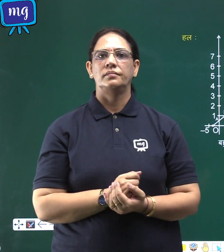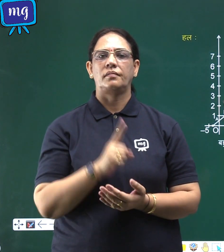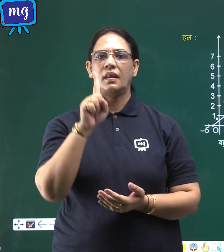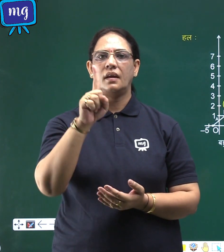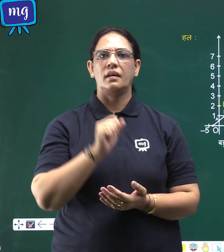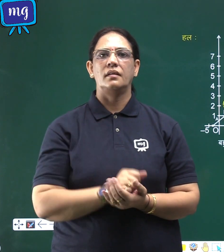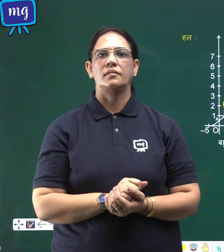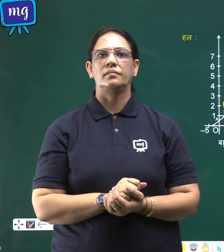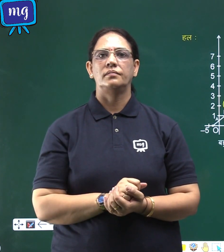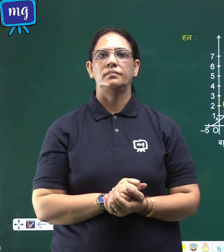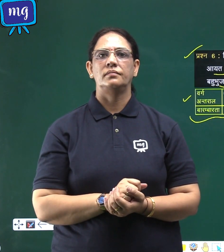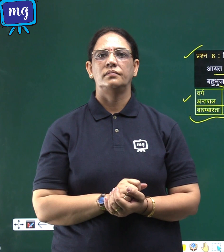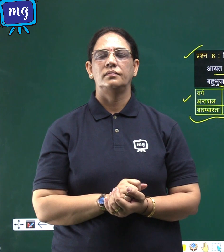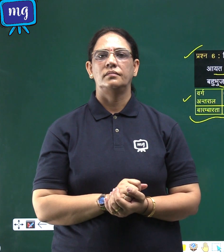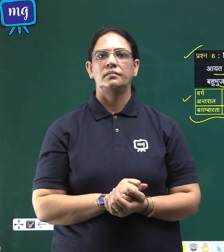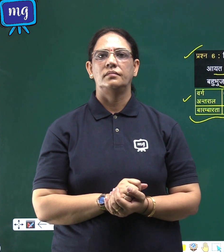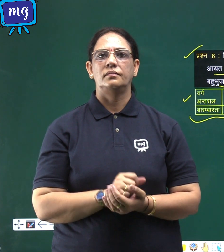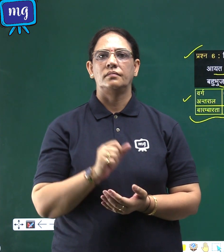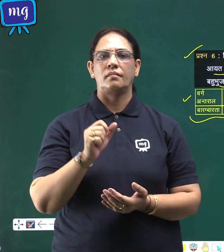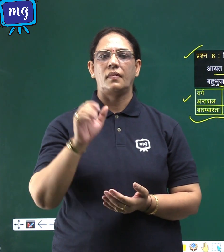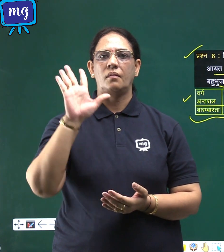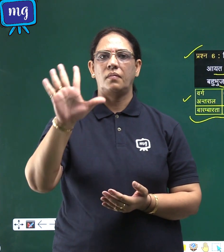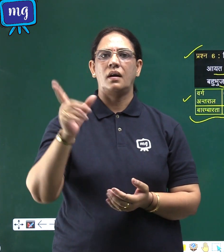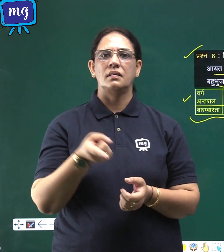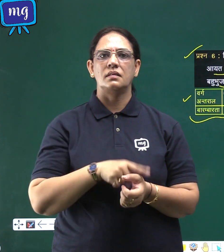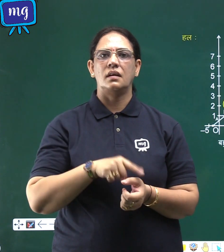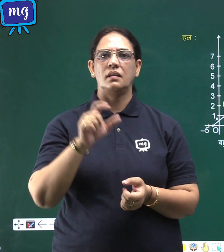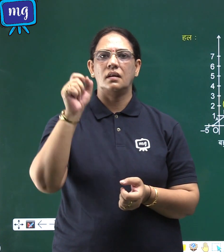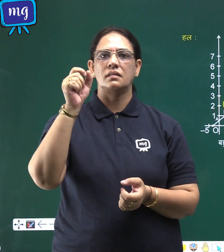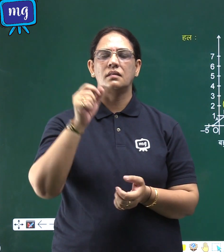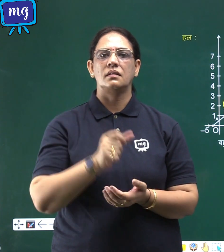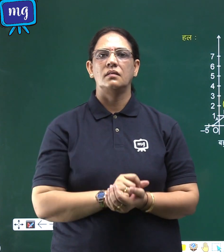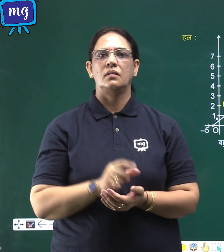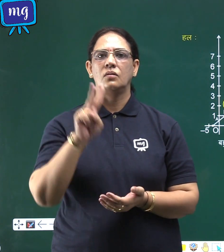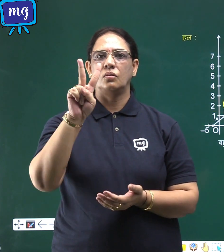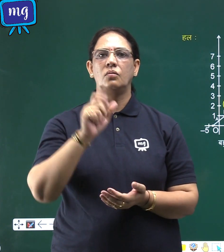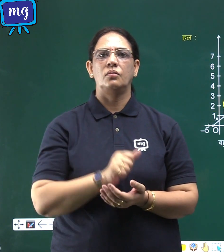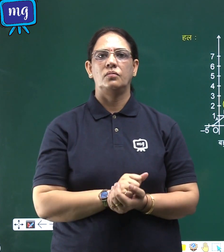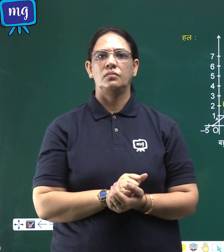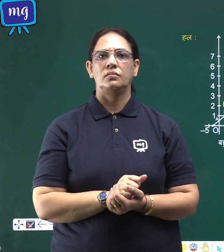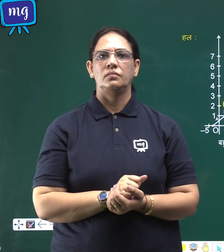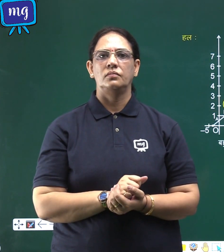एक, पांस से दस, दो,